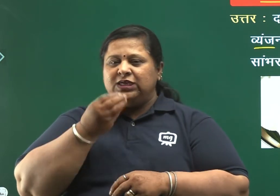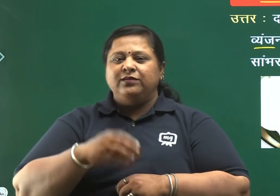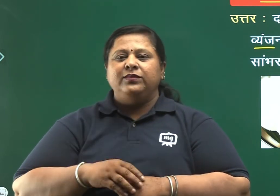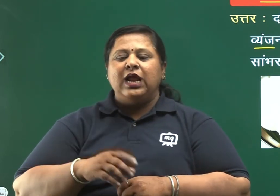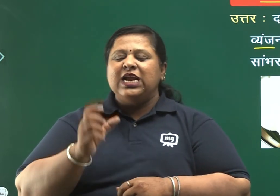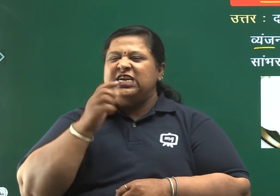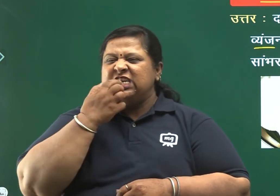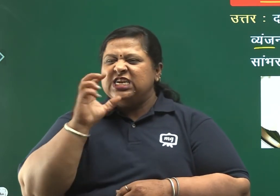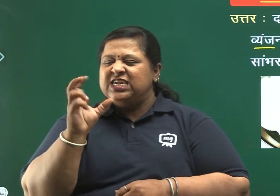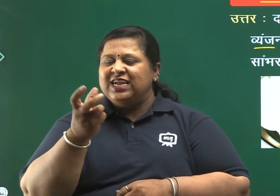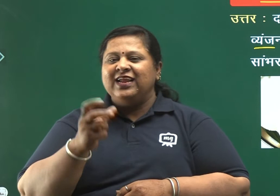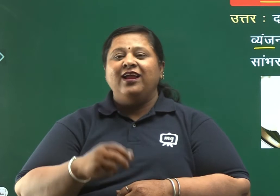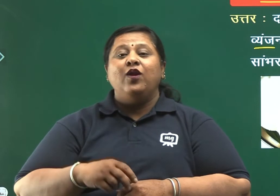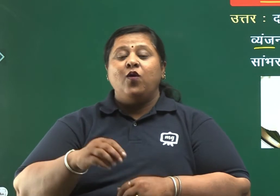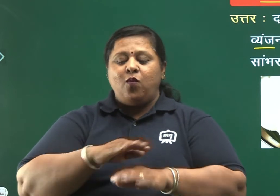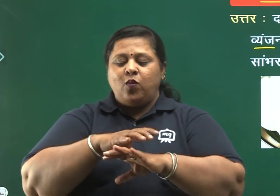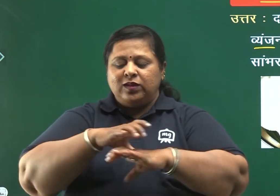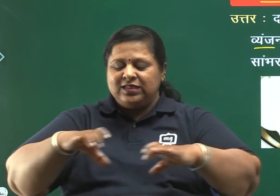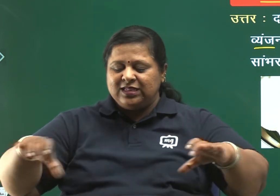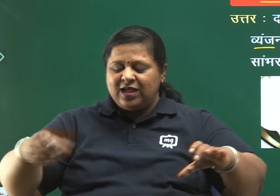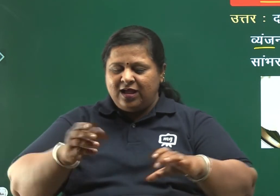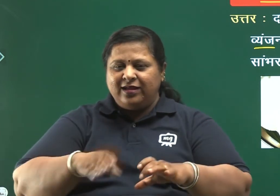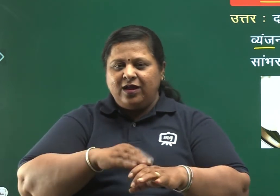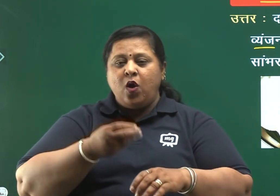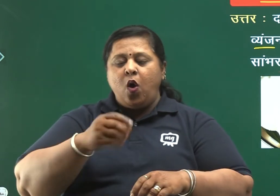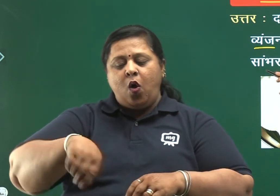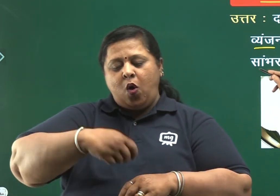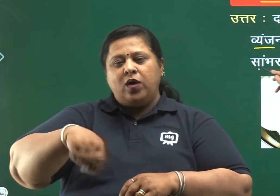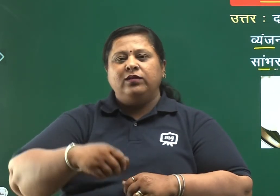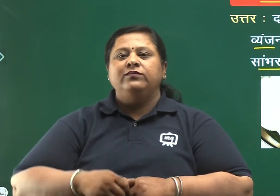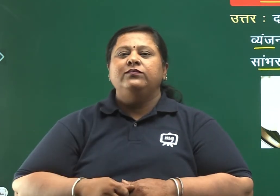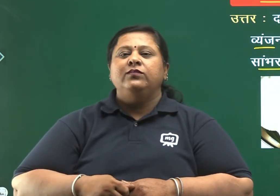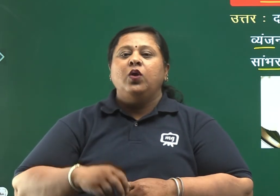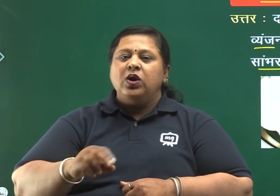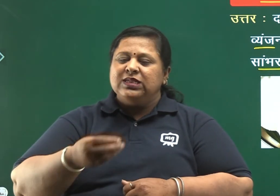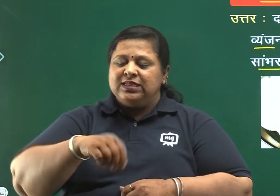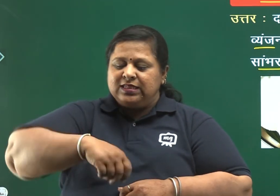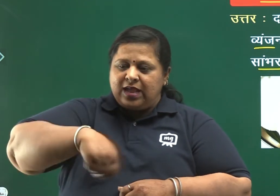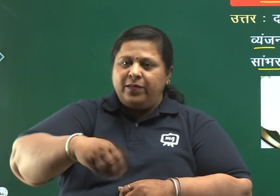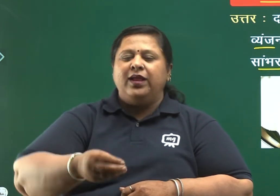इडली, डोसा और सांभर है।